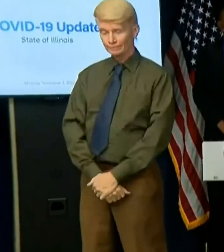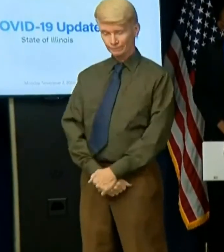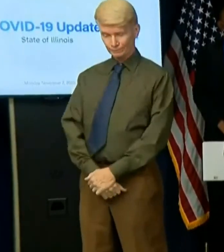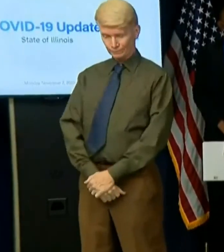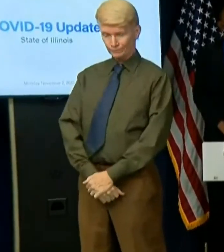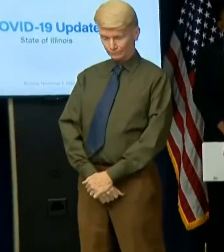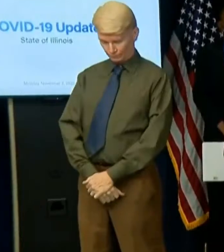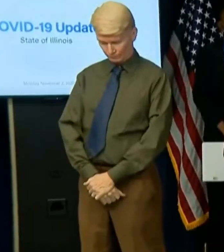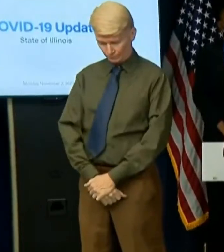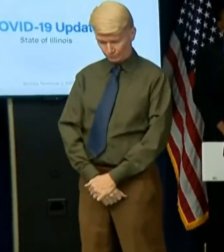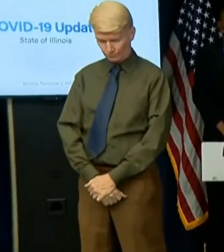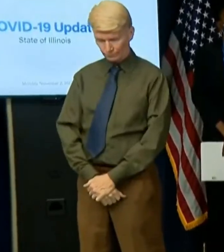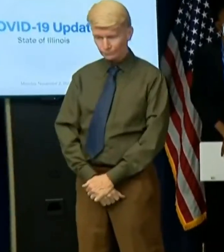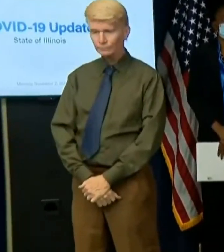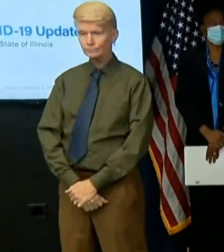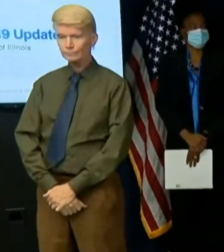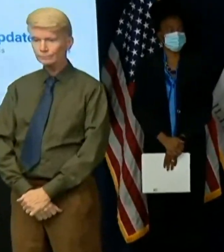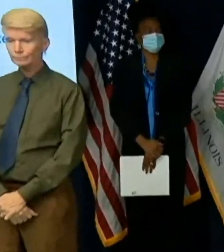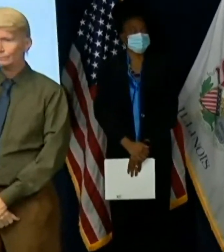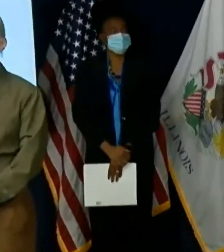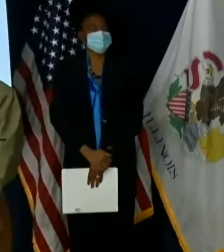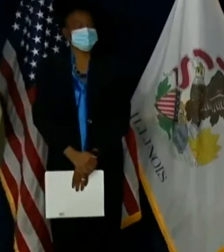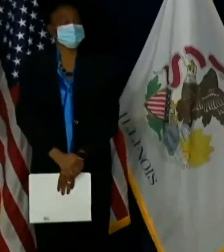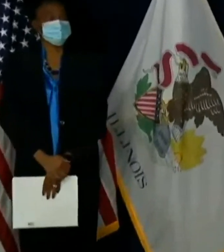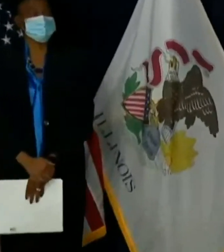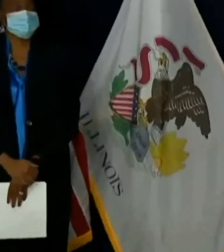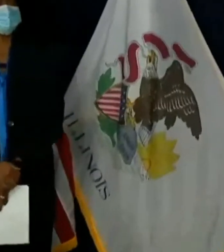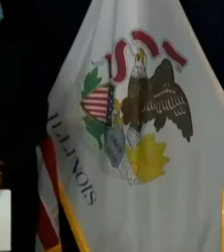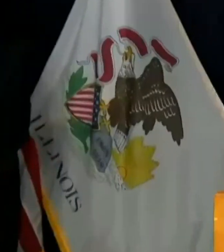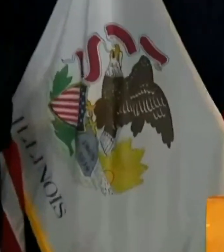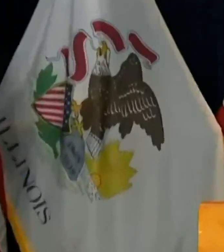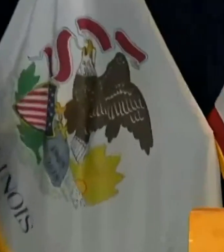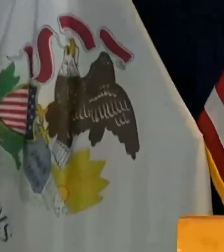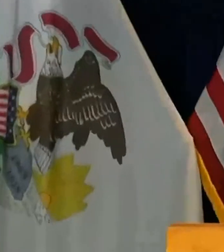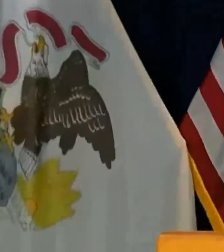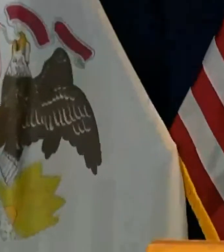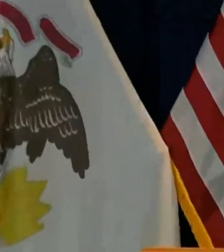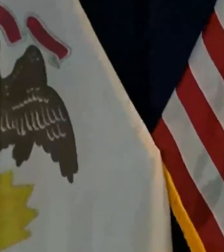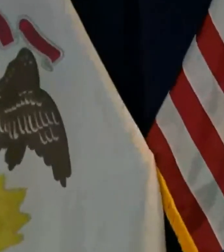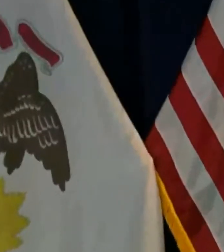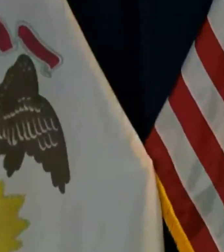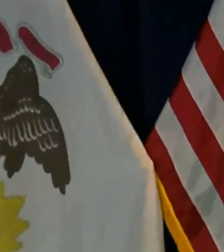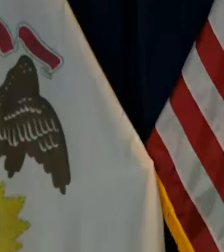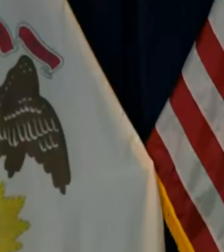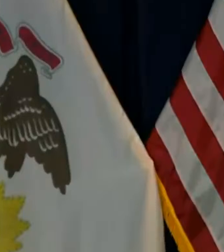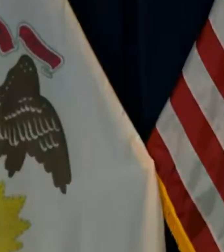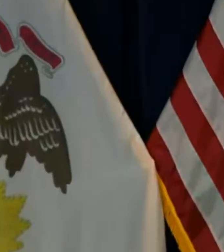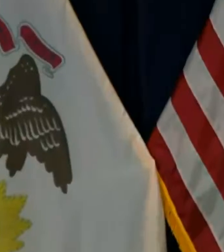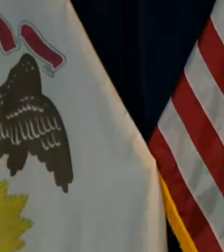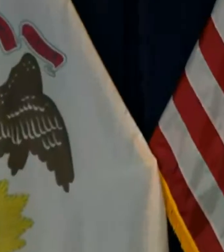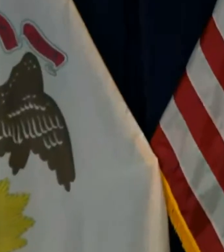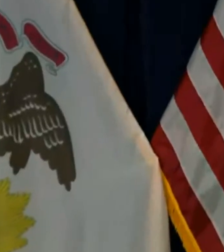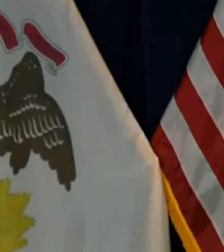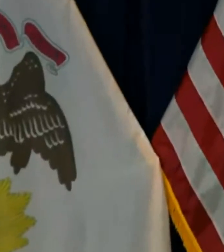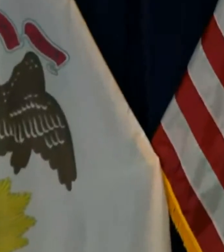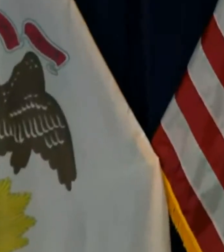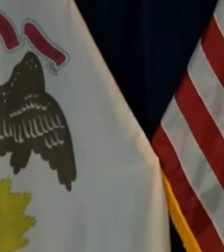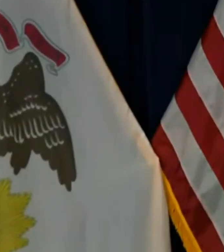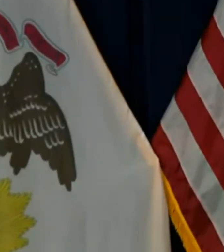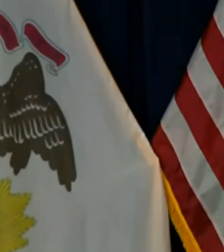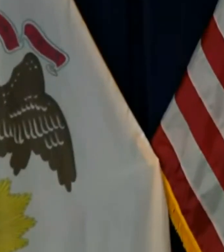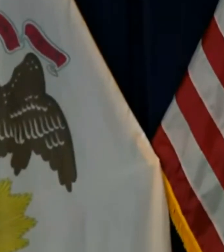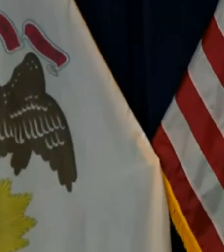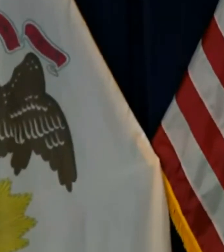a la directora Guthrie por priorizar recursos para nuestros pequeños empresarios que necesitan este